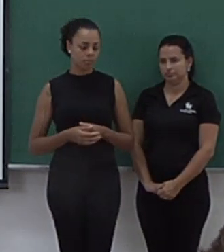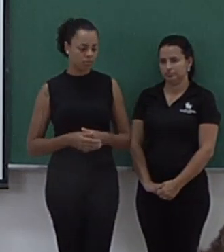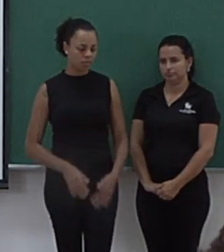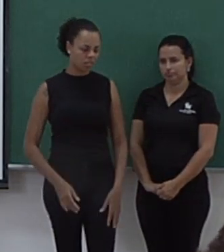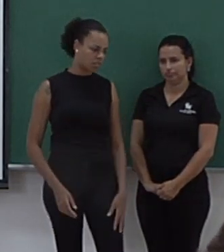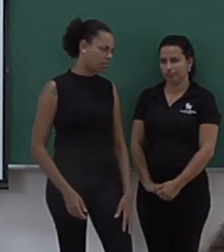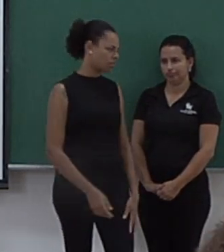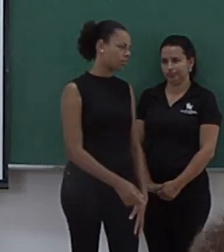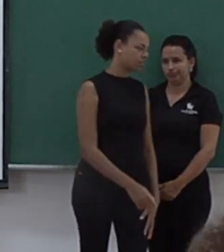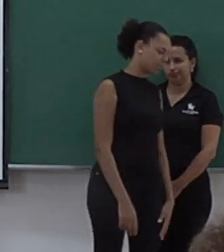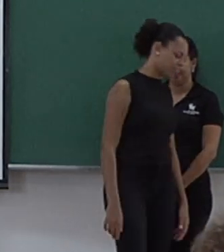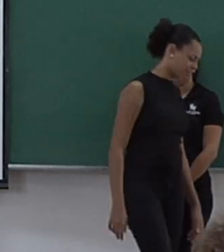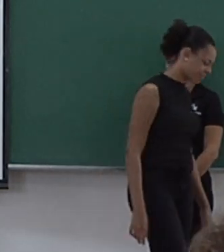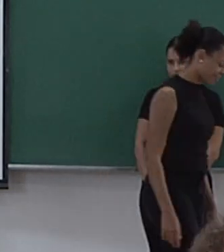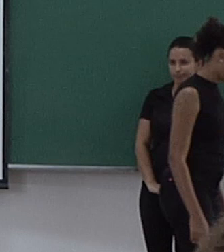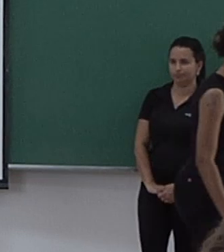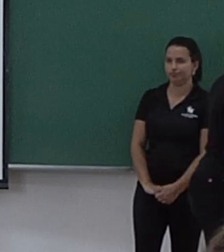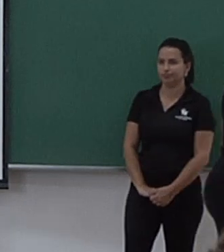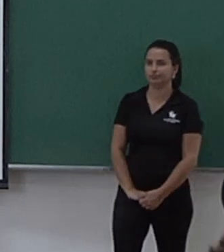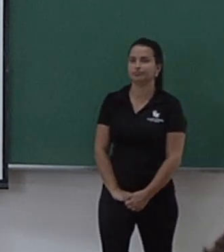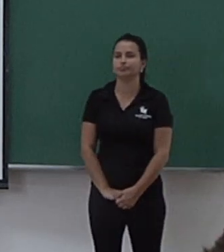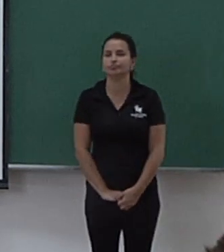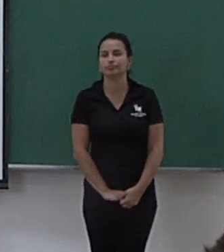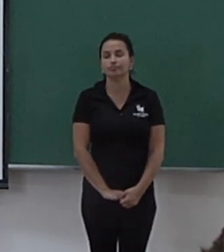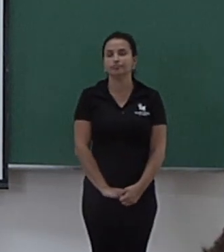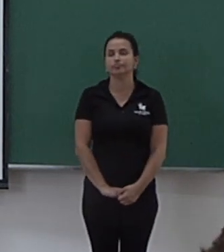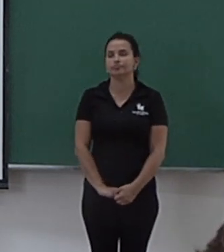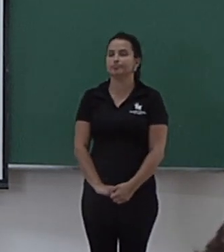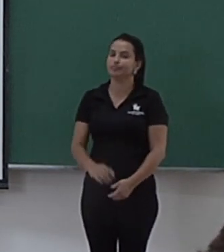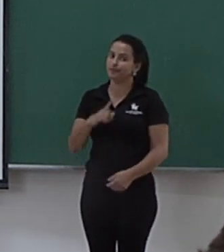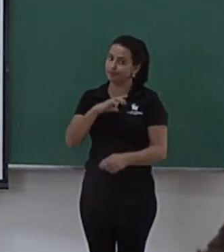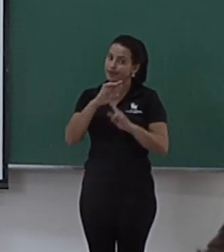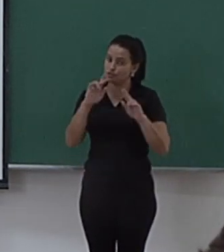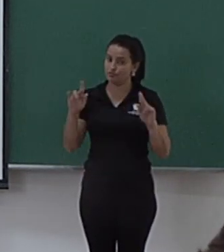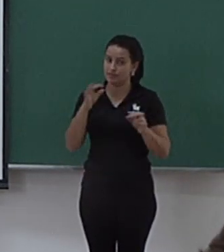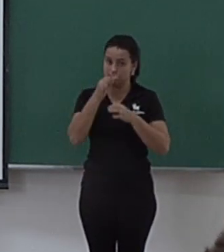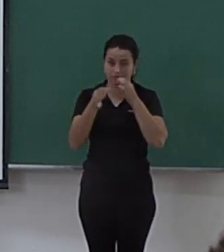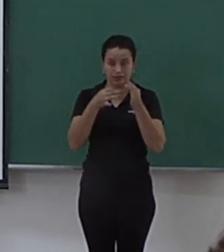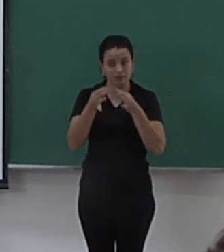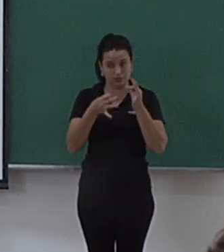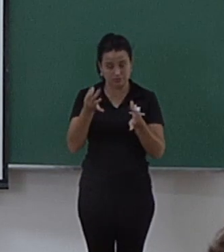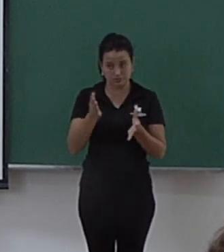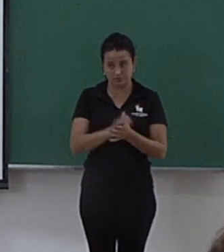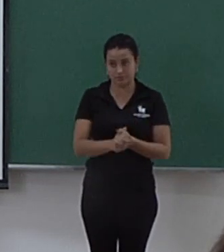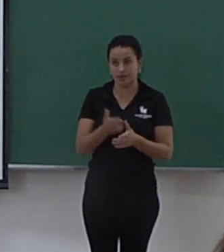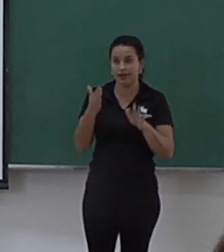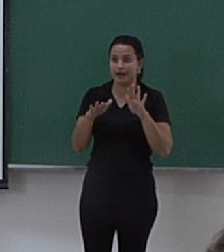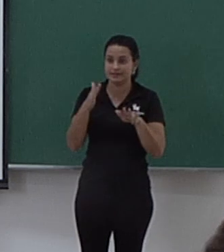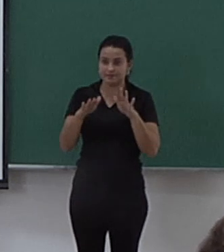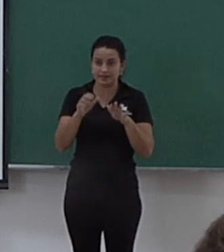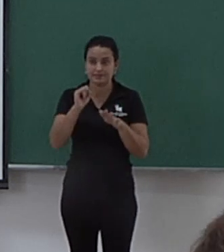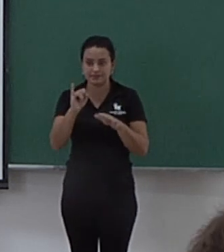verdade. Até que ponto eu posso fazer isso? Então, há muitas controvérsias, né? Porque, por exemplo, às vezes, se você